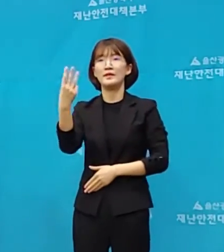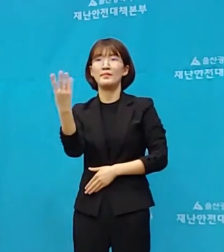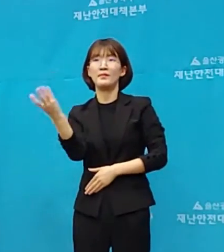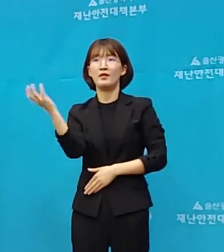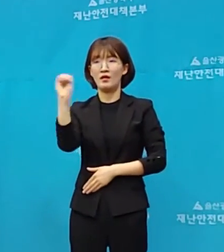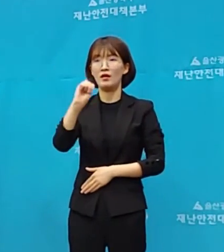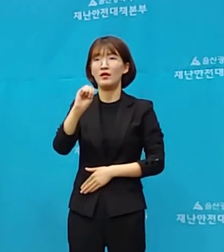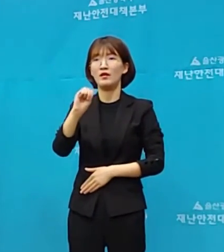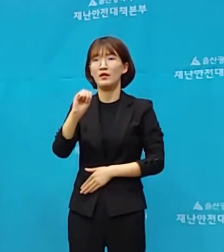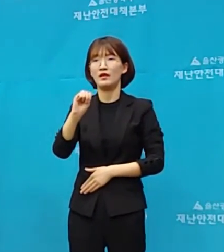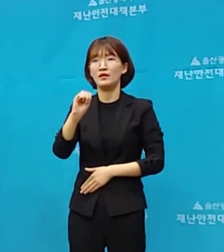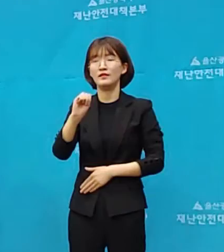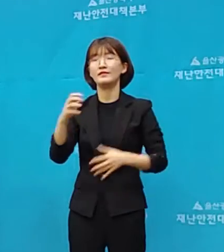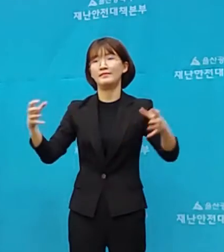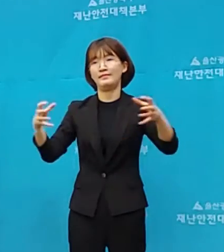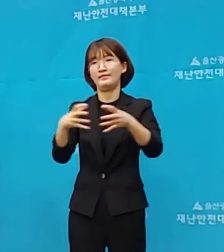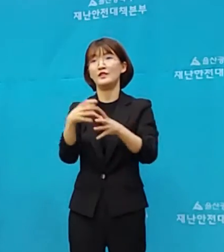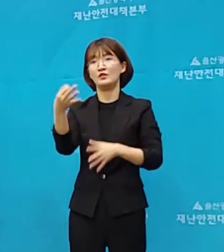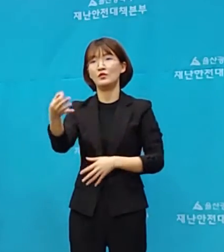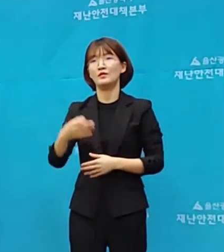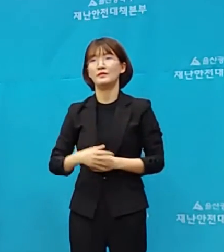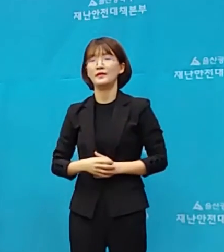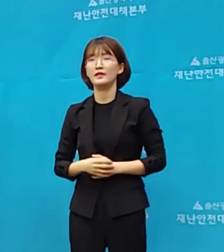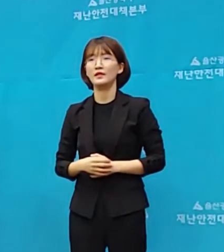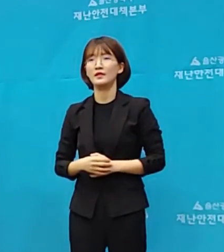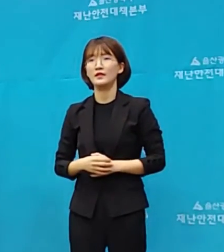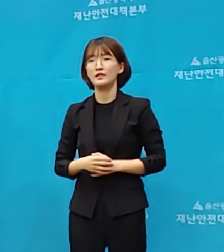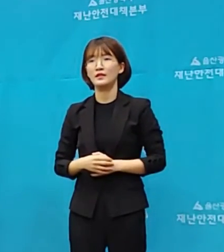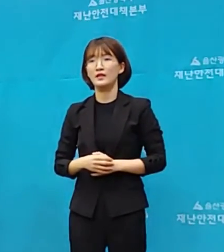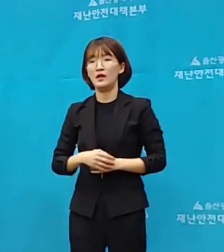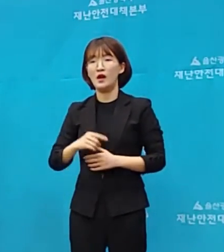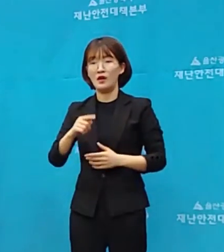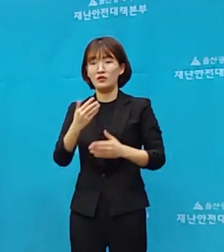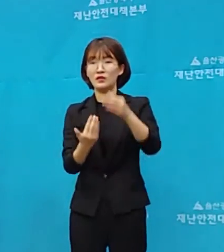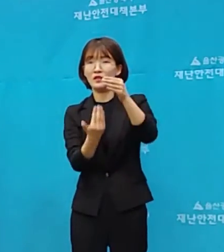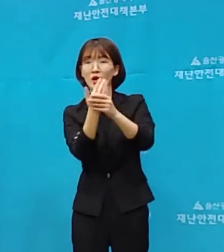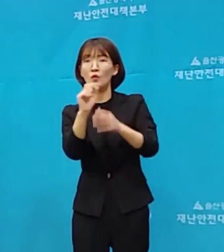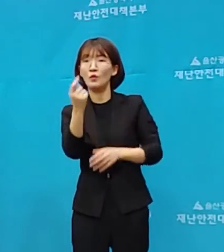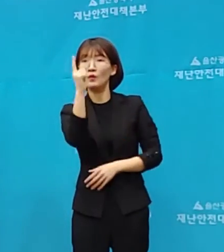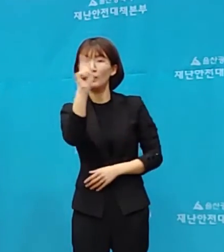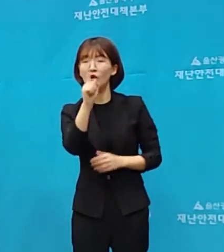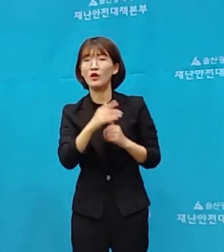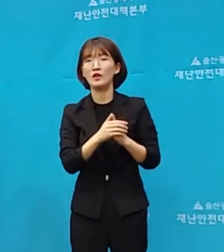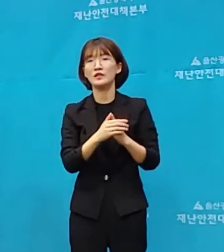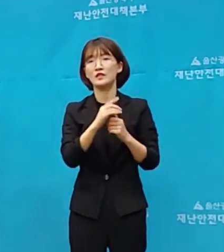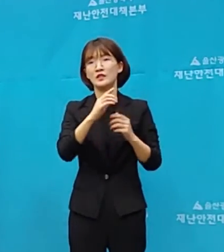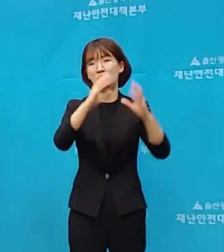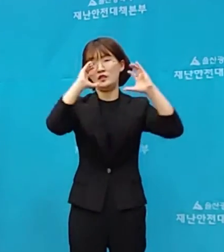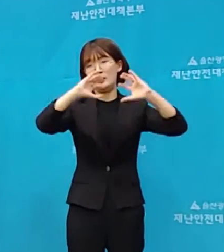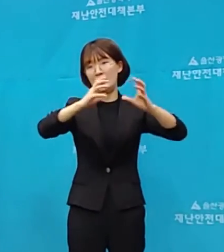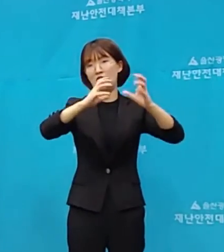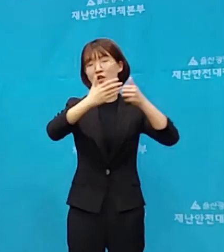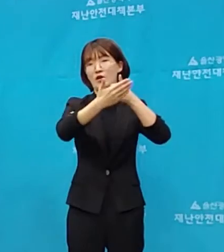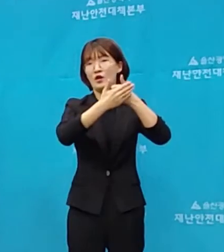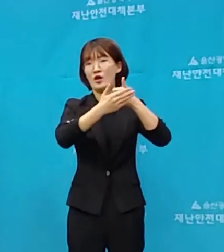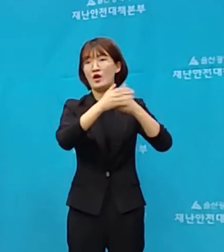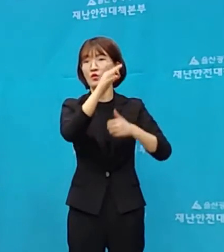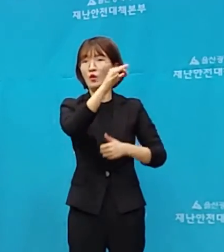원이 되겠습니다. 추가 경정 재원은 국고보조금 769억